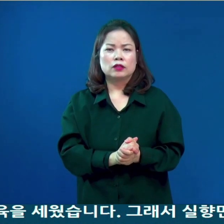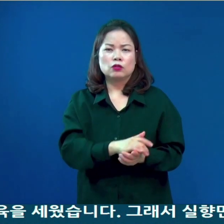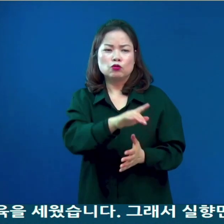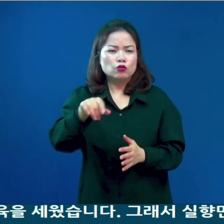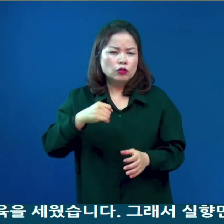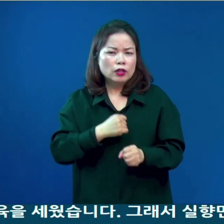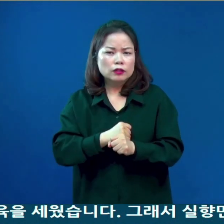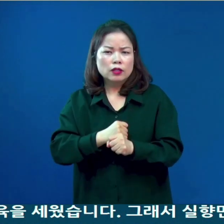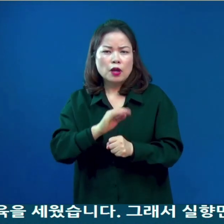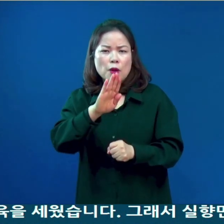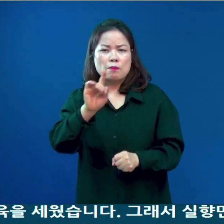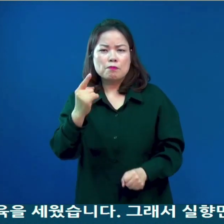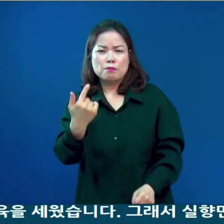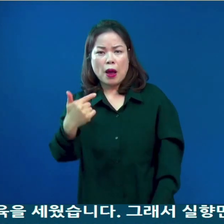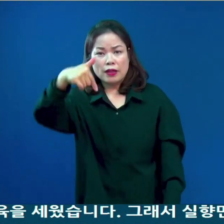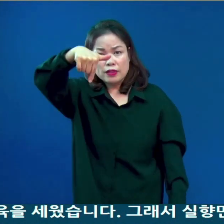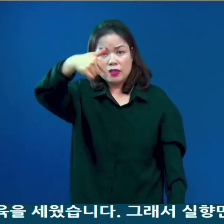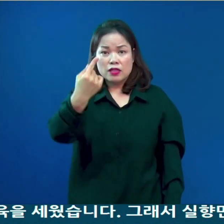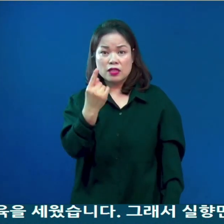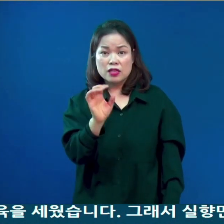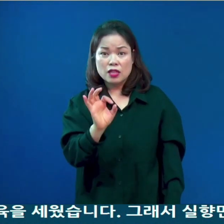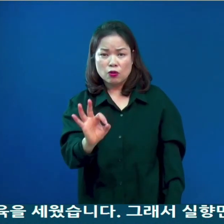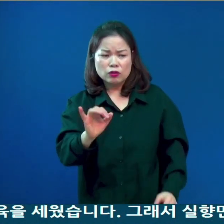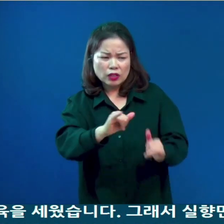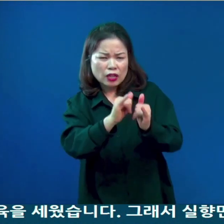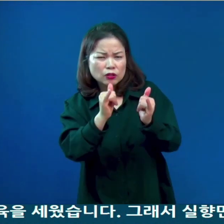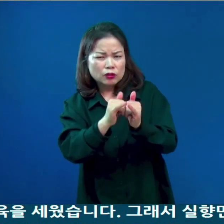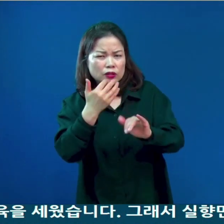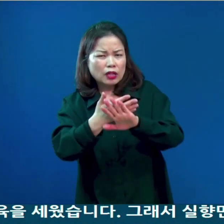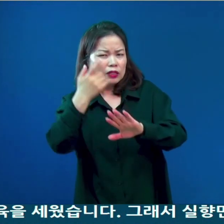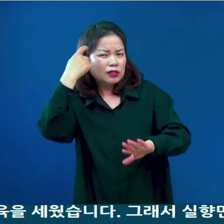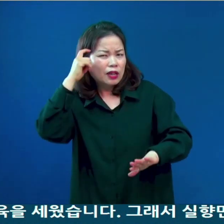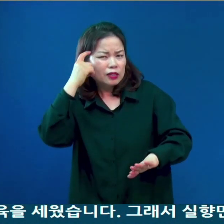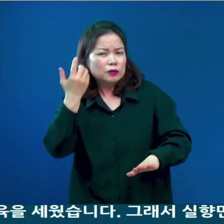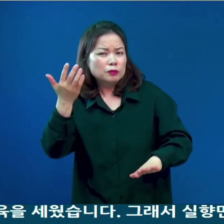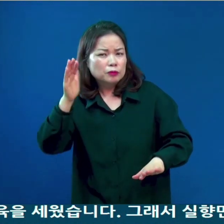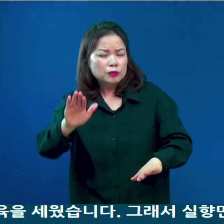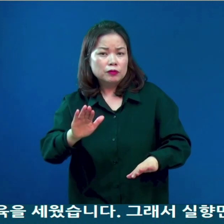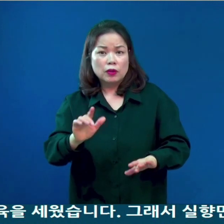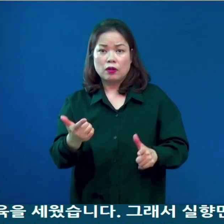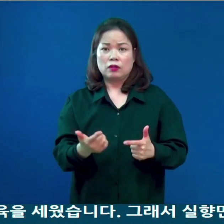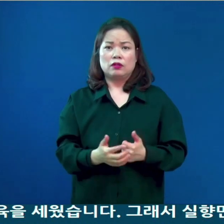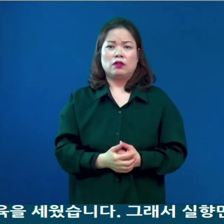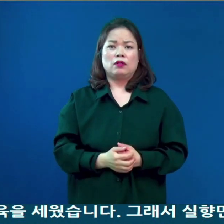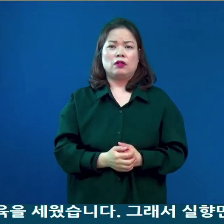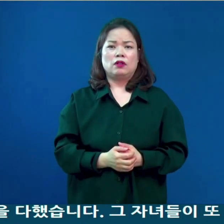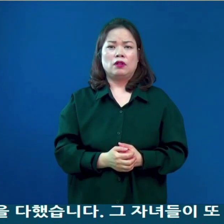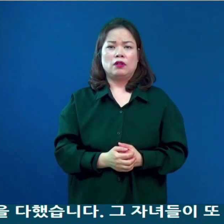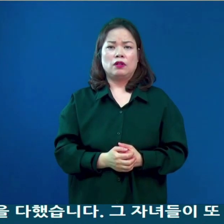우리가 반공하면 이제 요즘에서는 사회에서는 조금 이상하게 보지만 아닙니다.